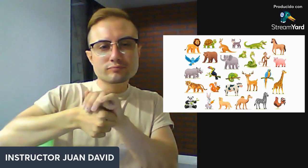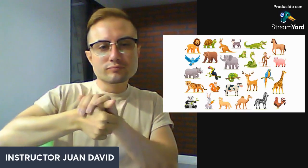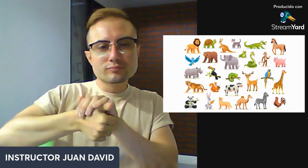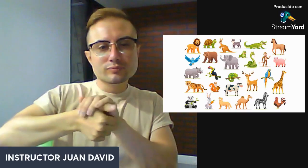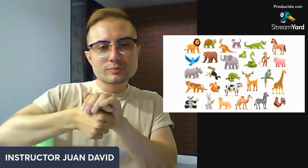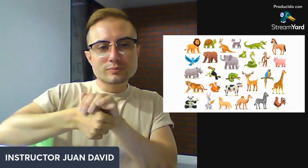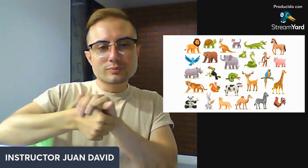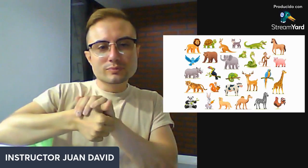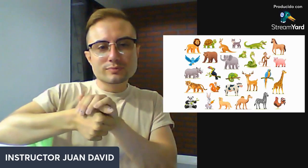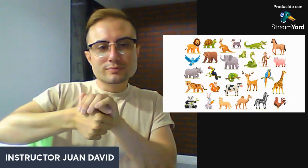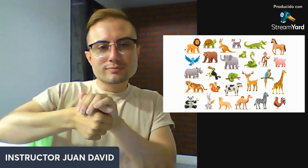Tortuga.